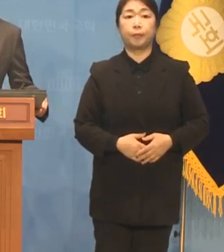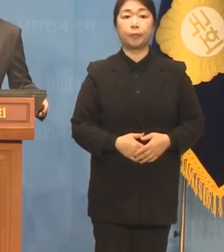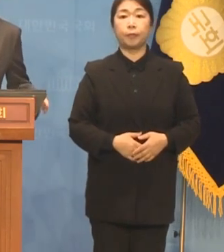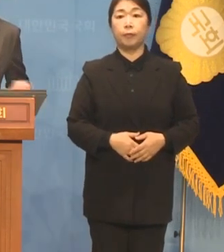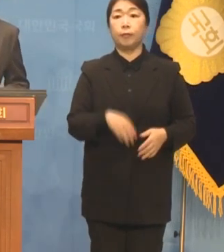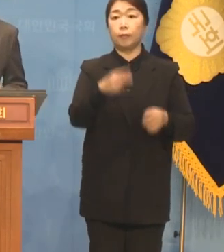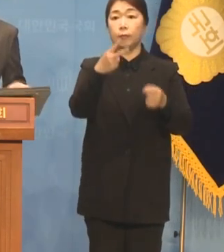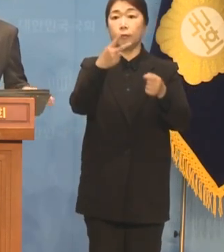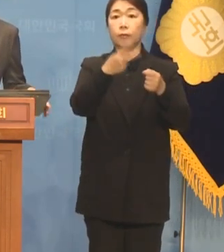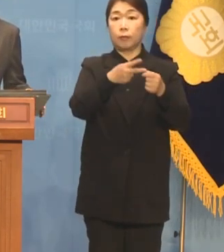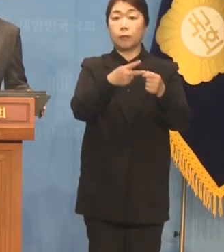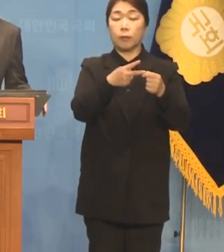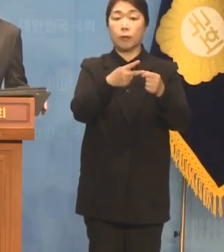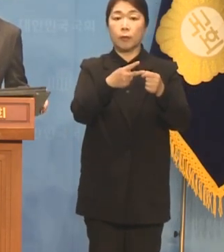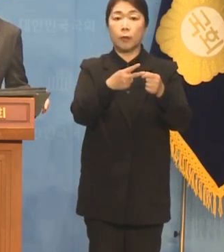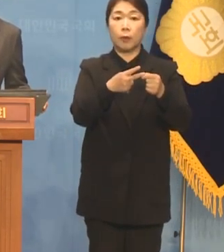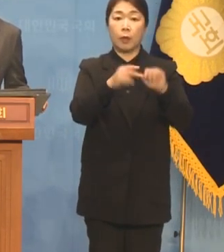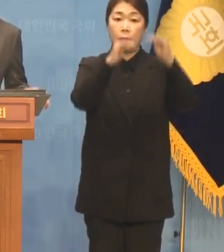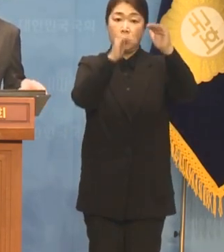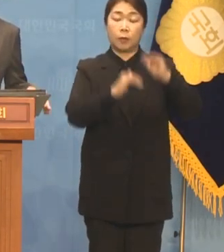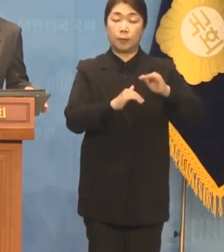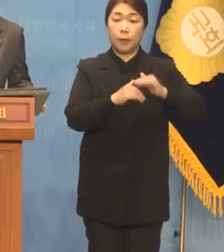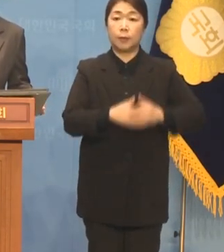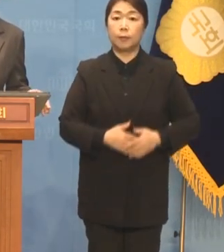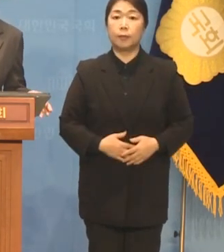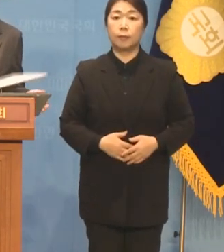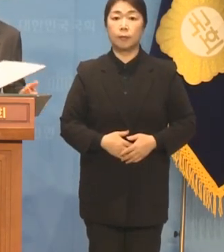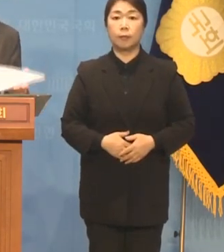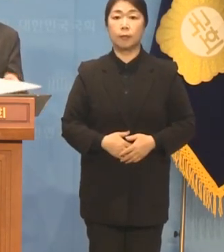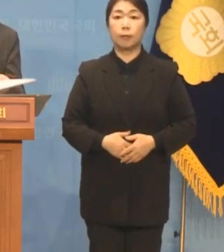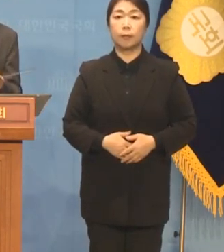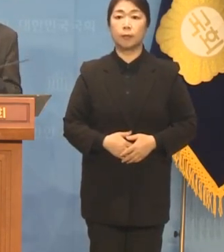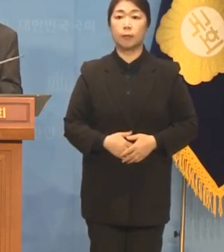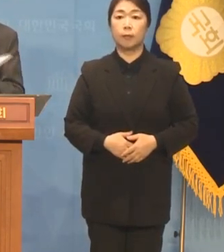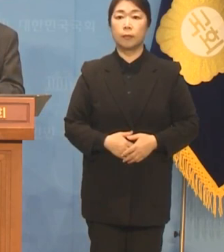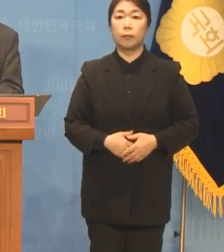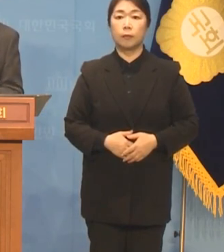두 번째 내용입니다.